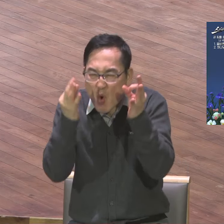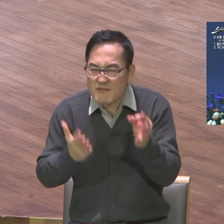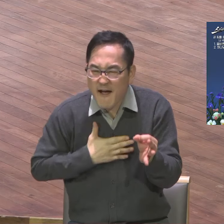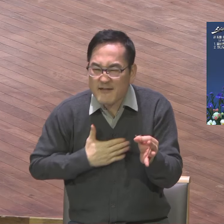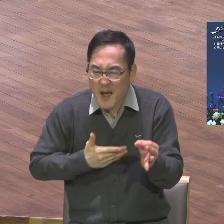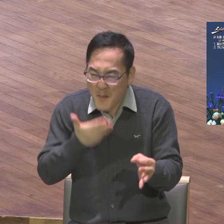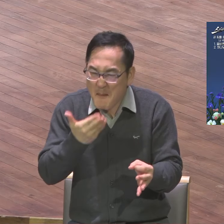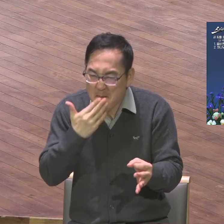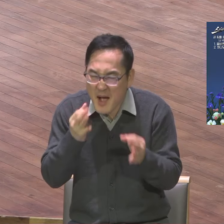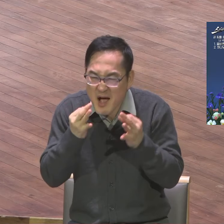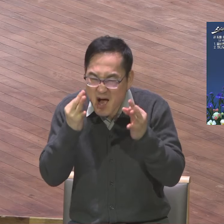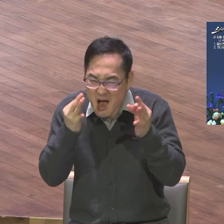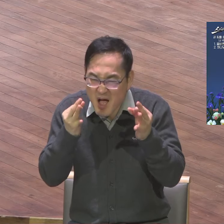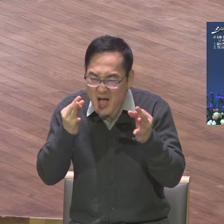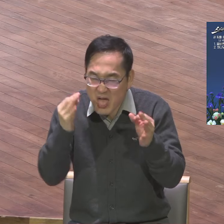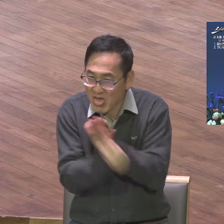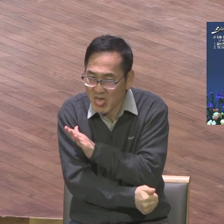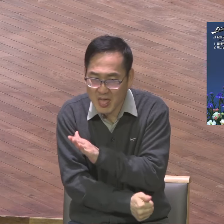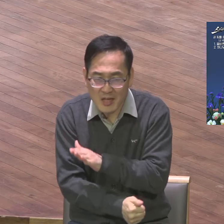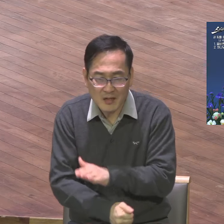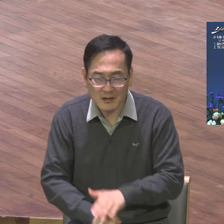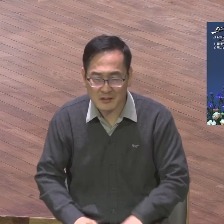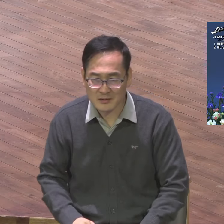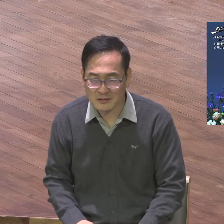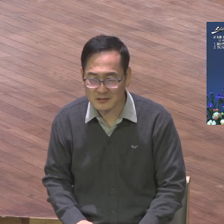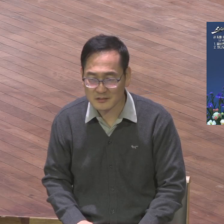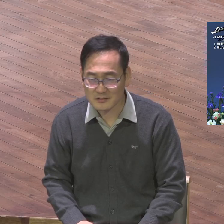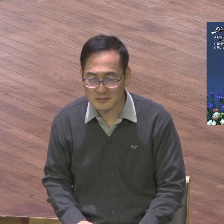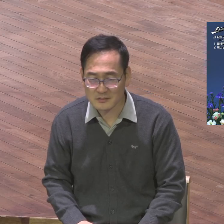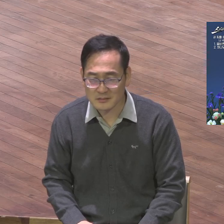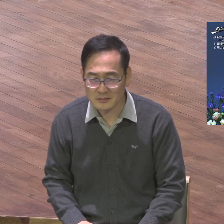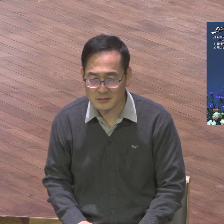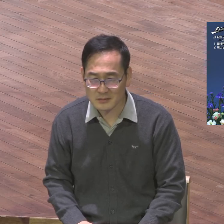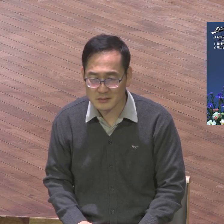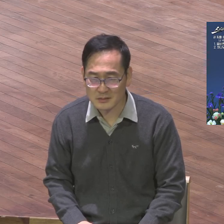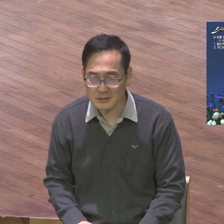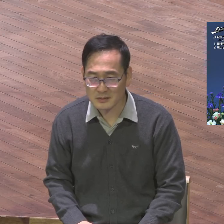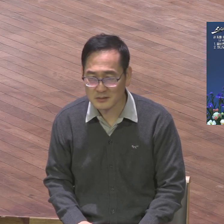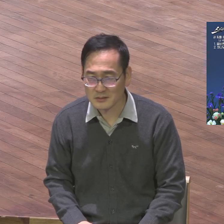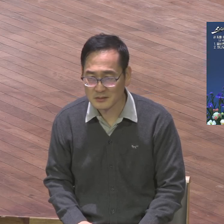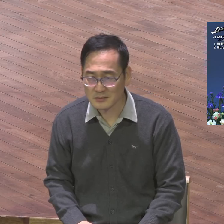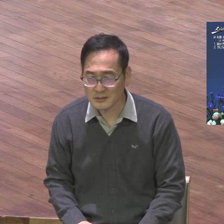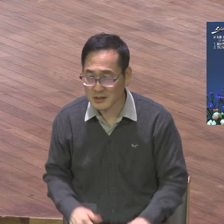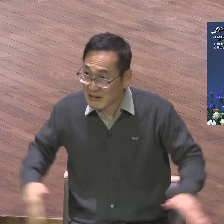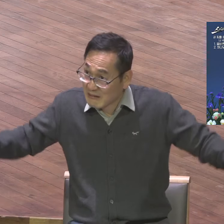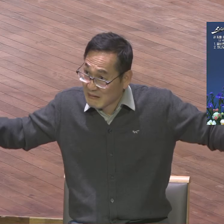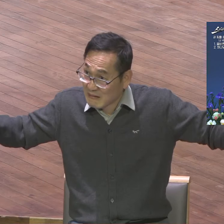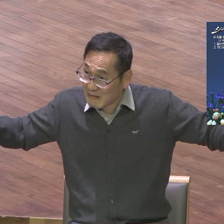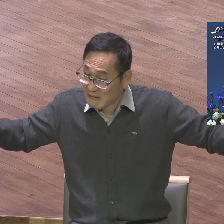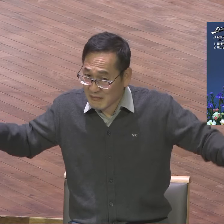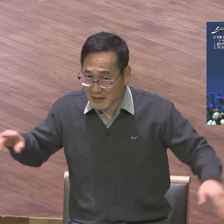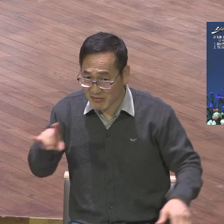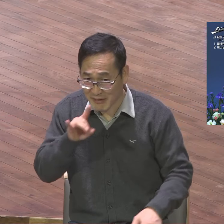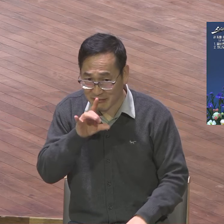내가 안 그러면 안 떠요. 날 수가 없어요. 이게 종교입니다. 종교.